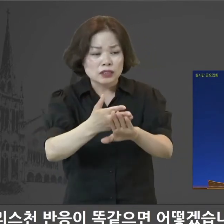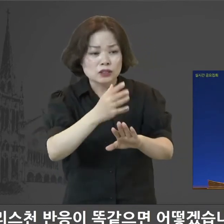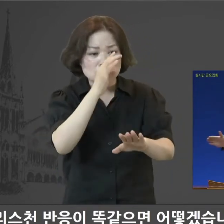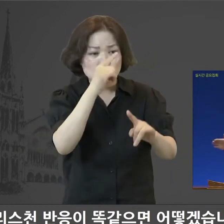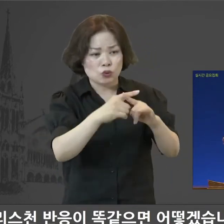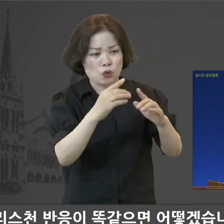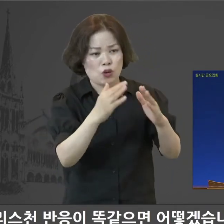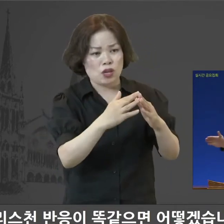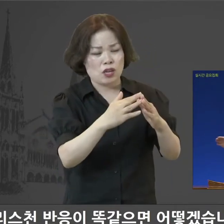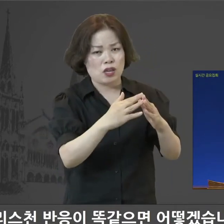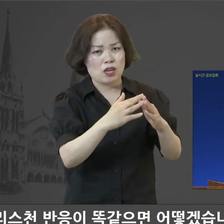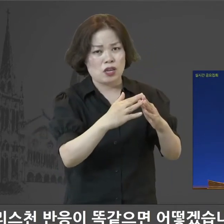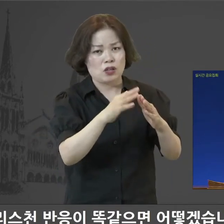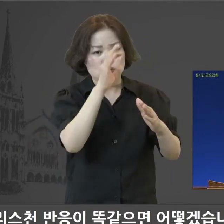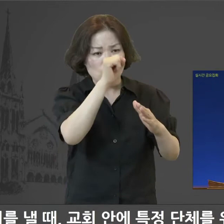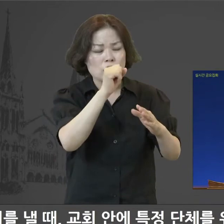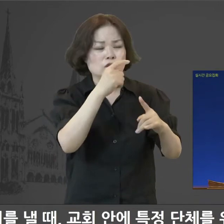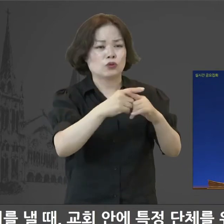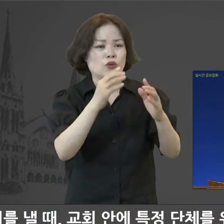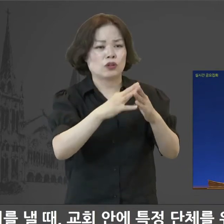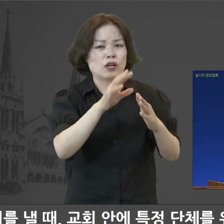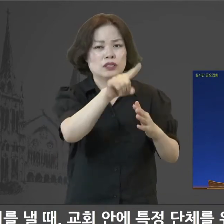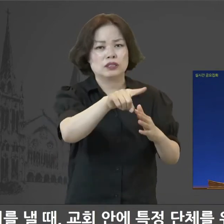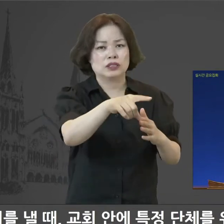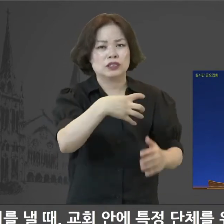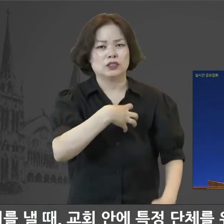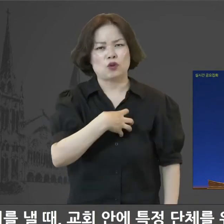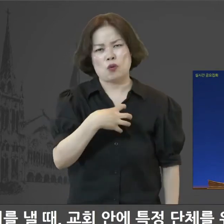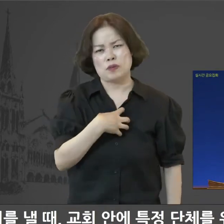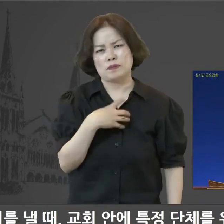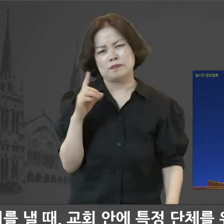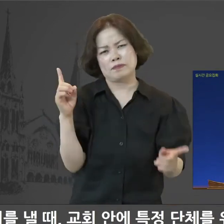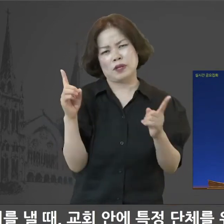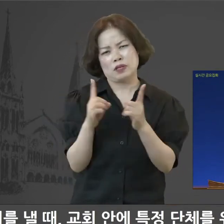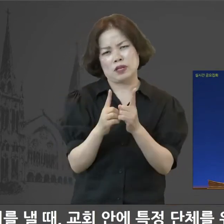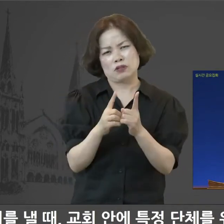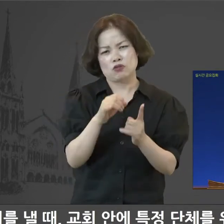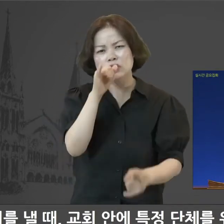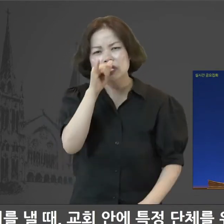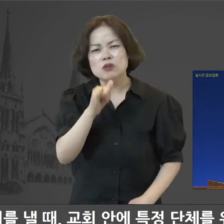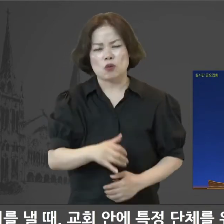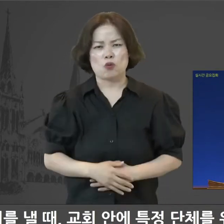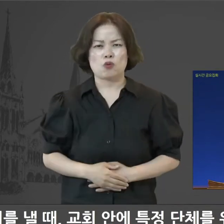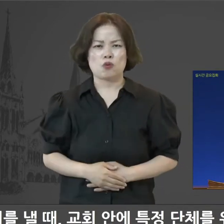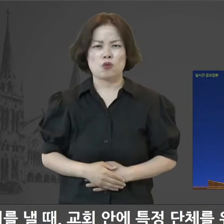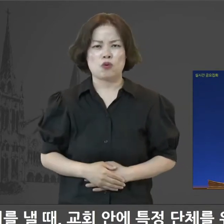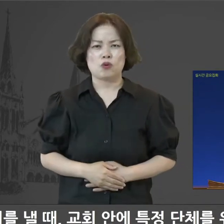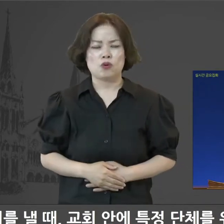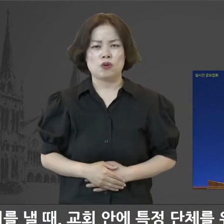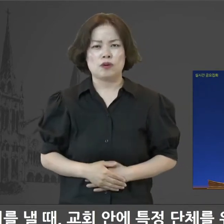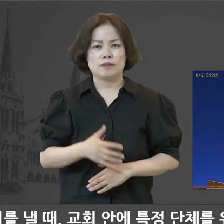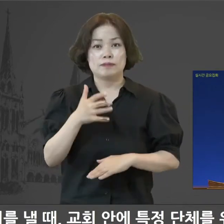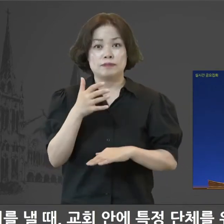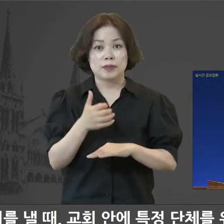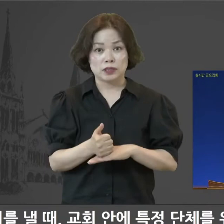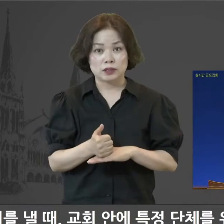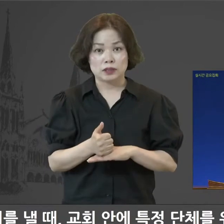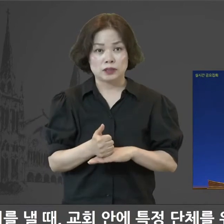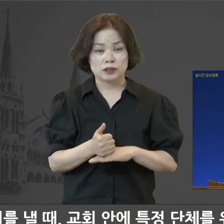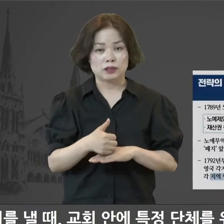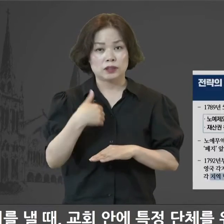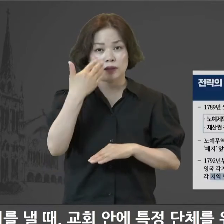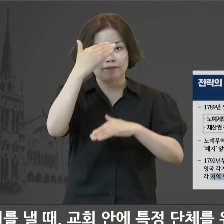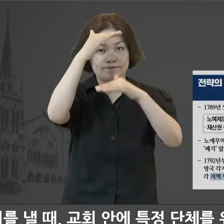교회들까지 피해를 입히는 방식으로 가게 되는 위험성이 있다는 것을 제가 여기서 말씀드리는 겁니다. 그래서 끝으로 다음